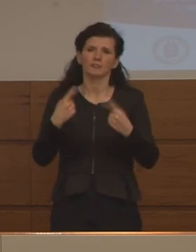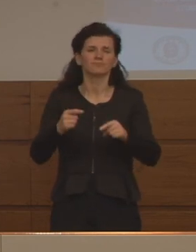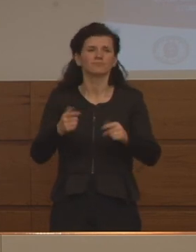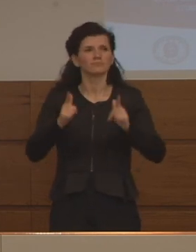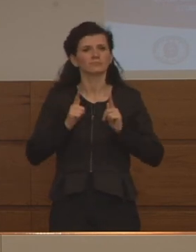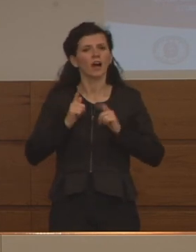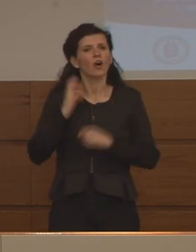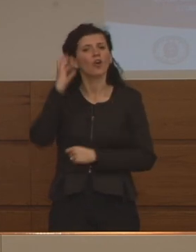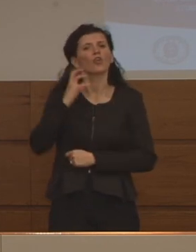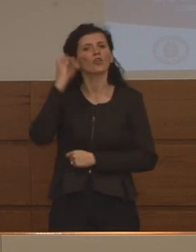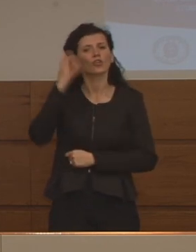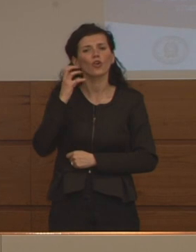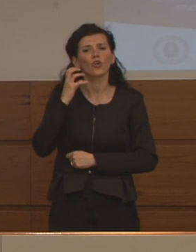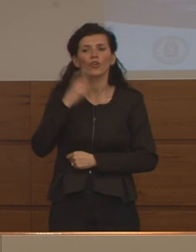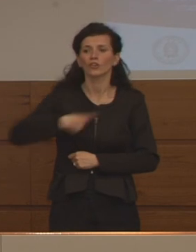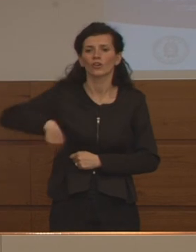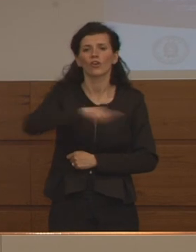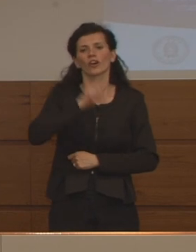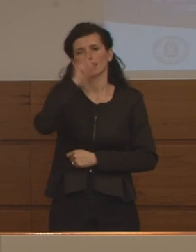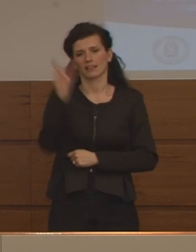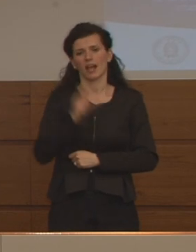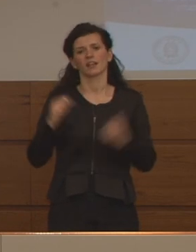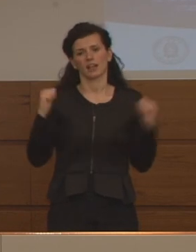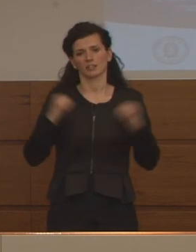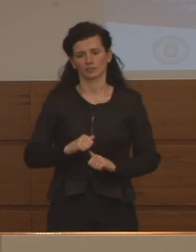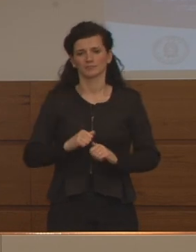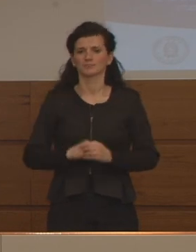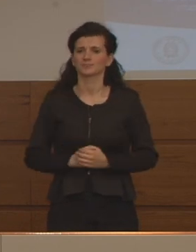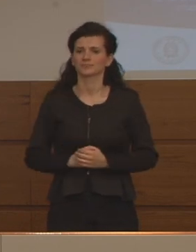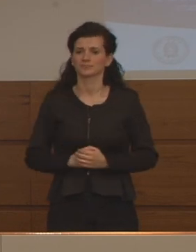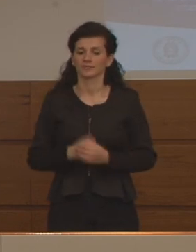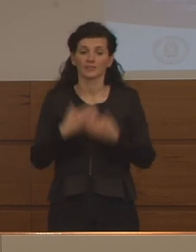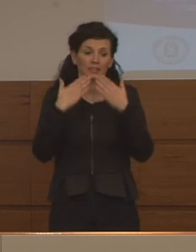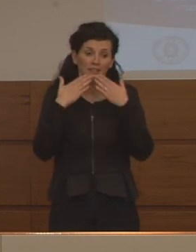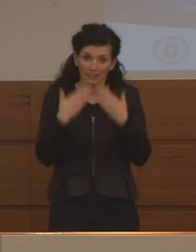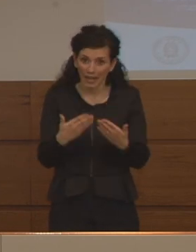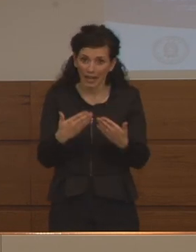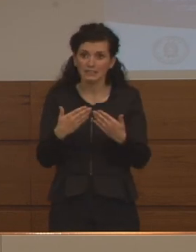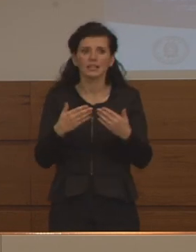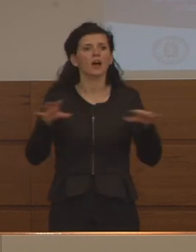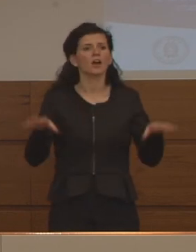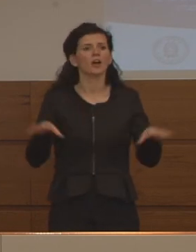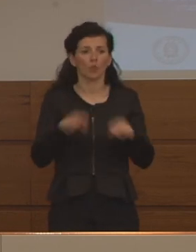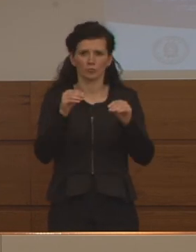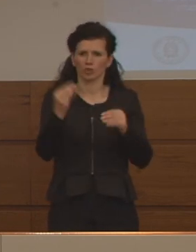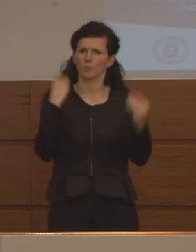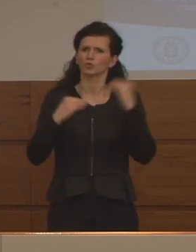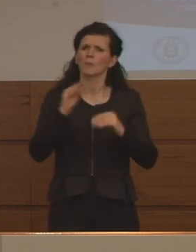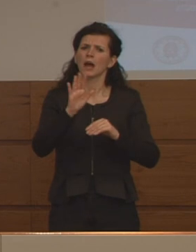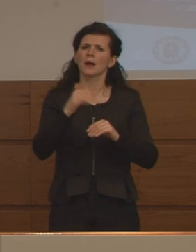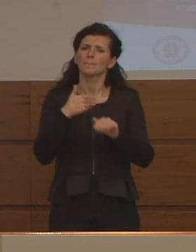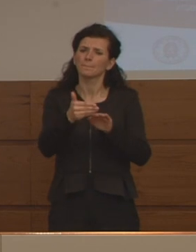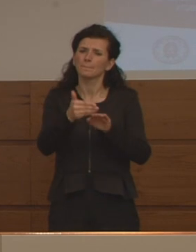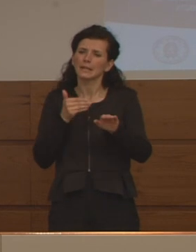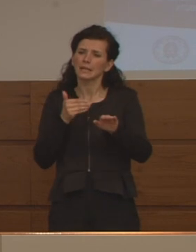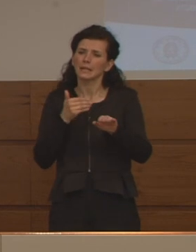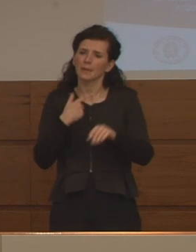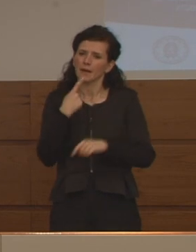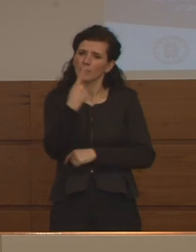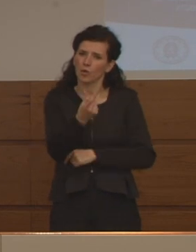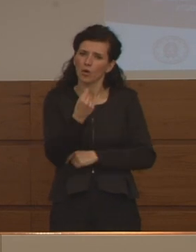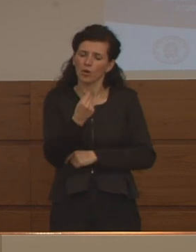rendere orgogliosi di essere italiani grazie prima di passare alle domande e permettetemi anche a me di